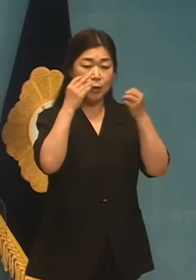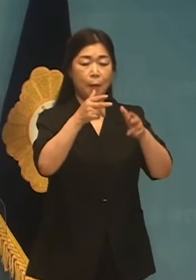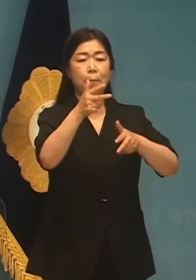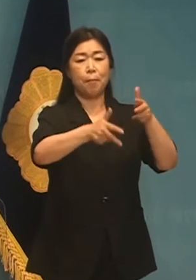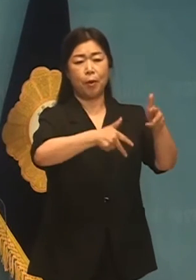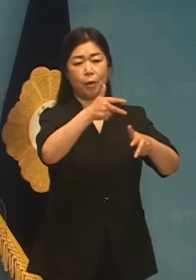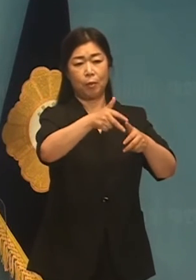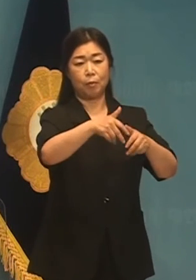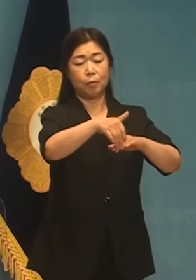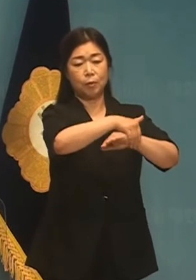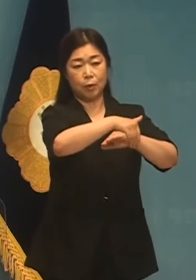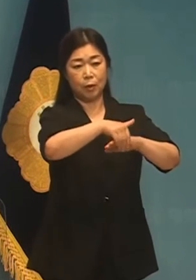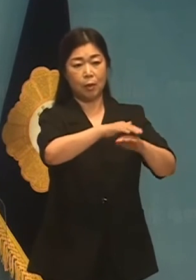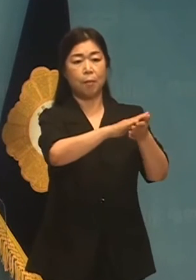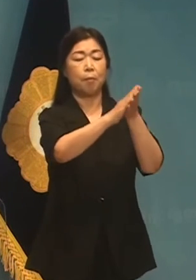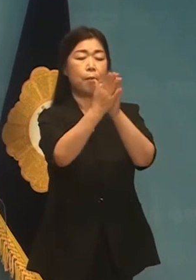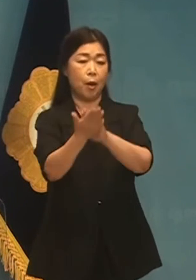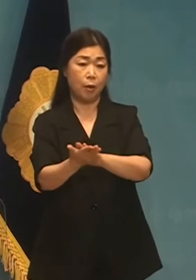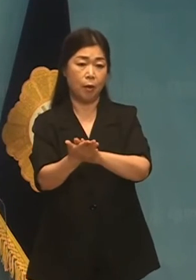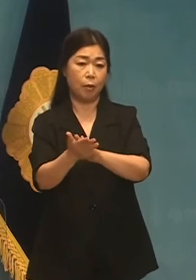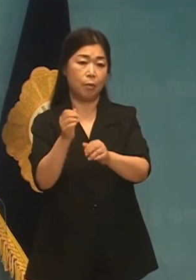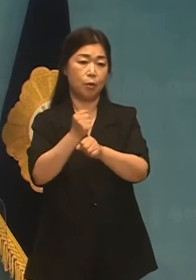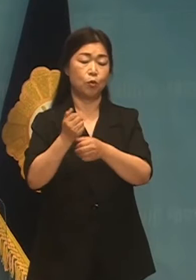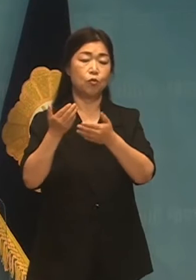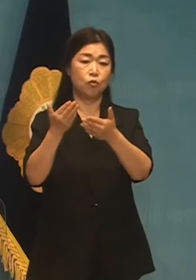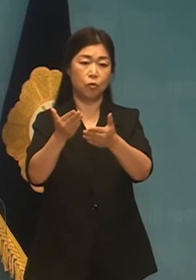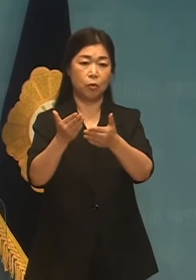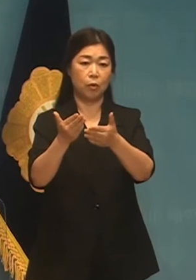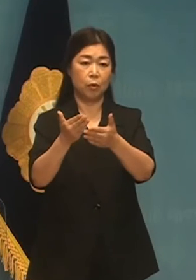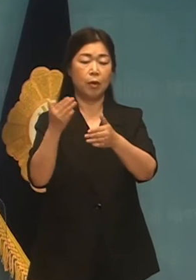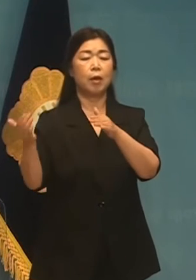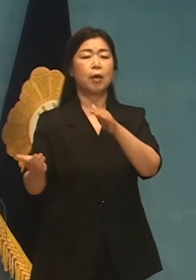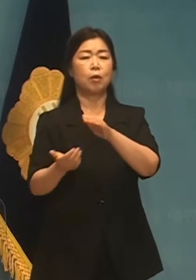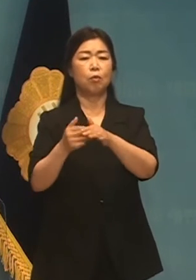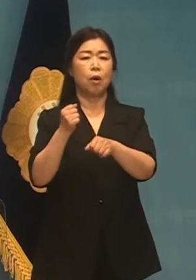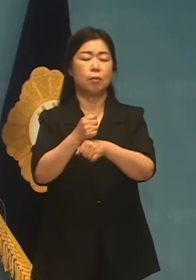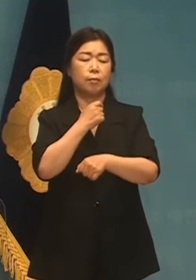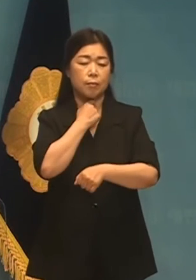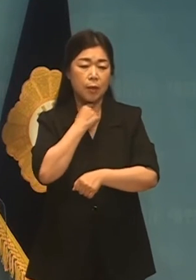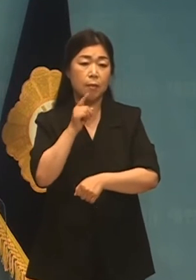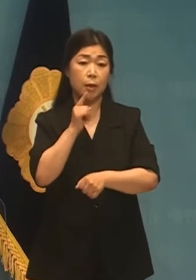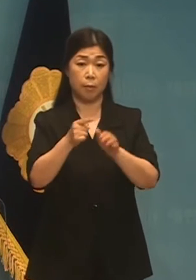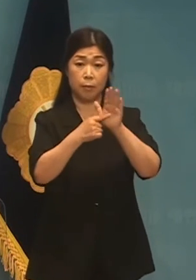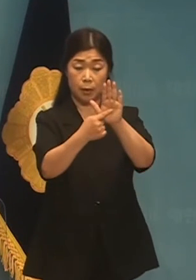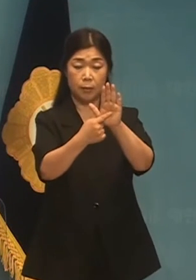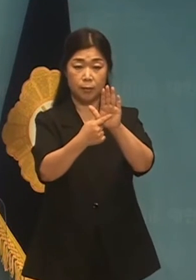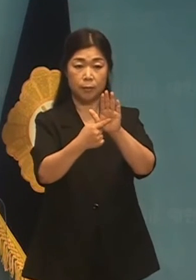뉴딜로 녹색 전환을 통해 이루자고 말씀드렸습니다.